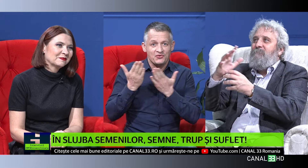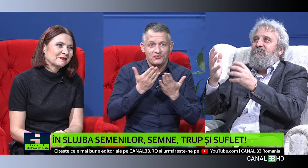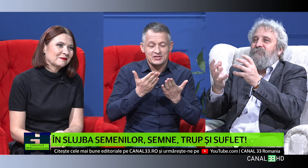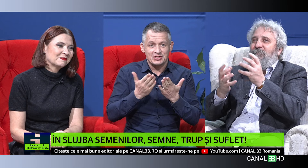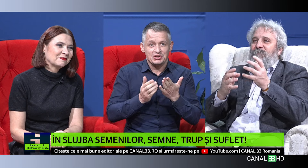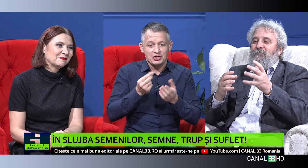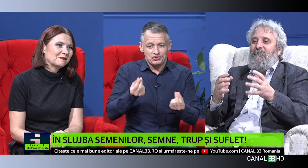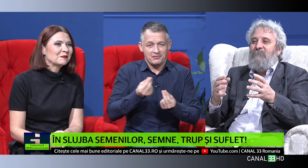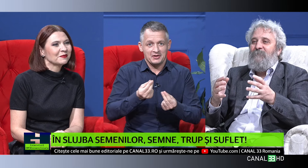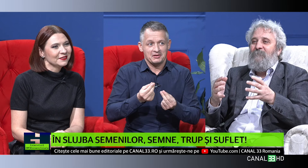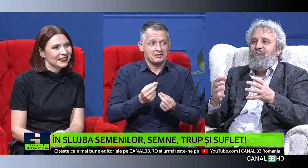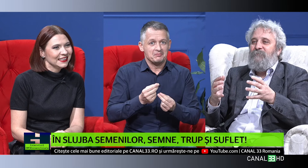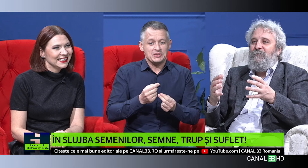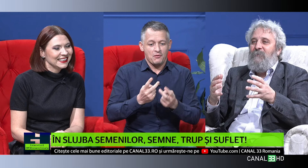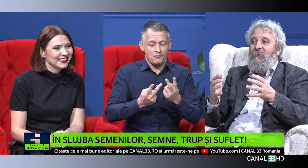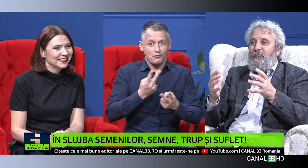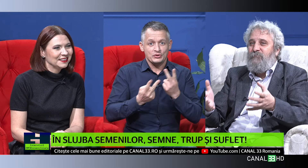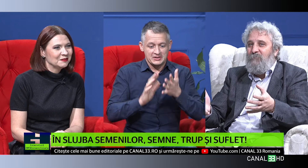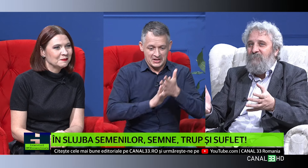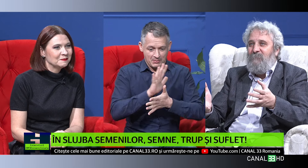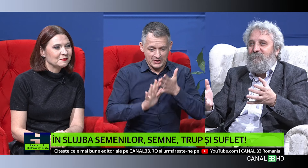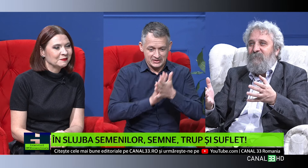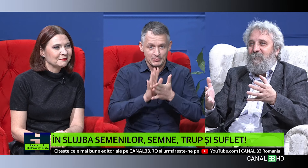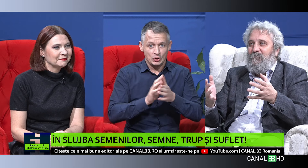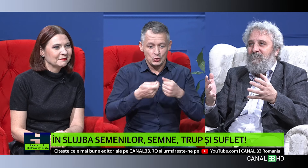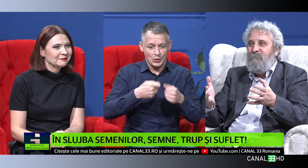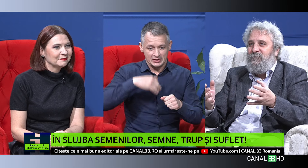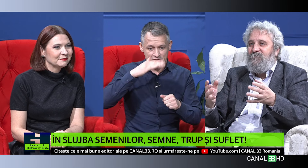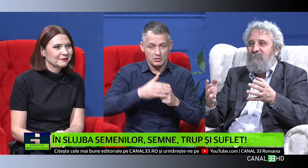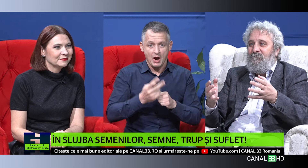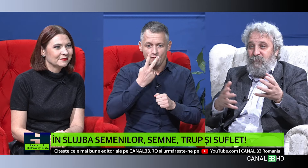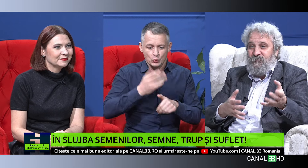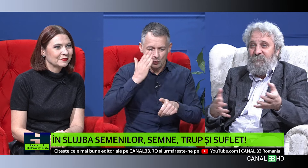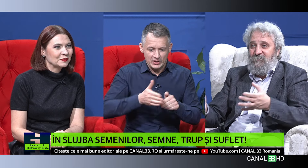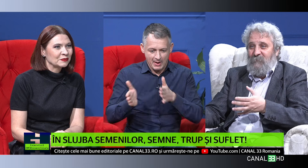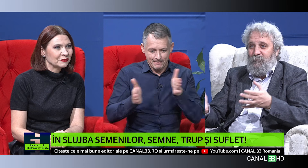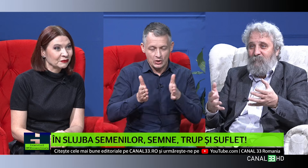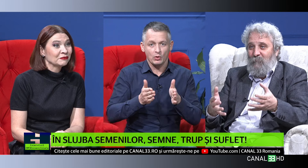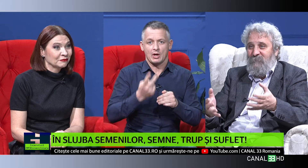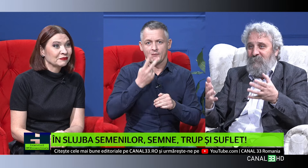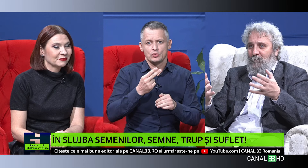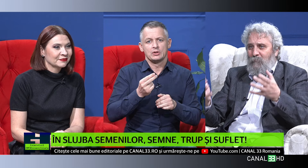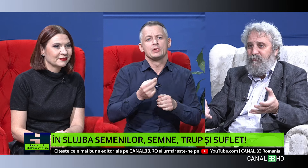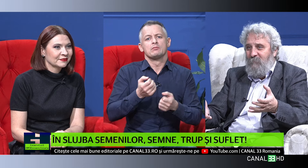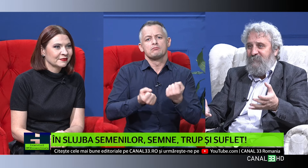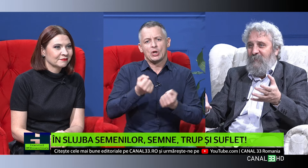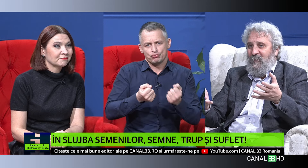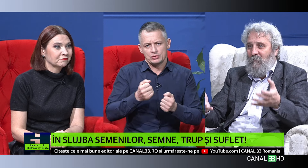de mâini toată ziua. Am văzut în ultima vreme, în ultima perioadă, în mijloacele de transport public, mulți oameni care